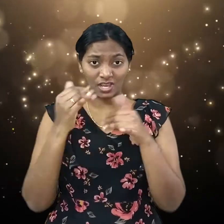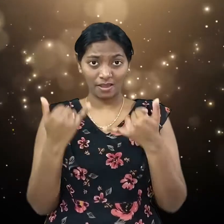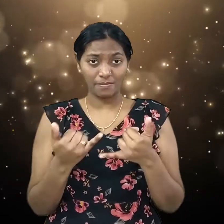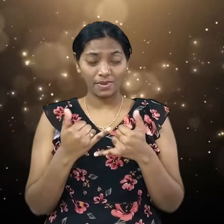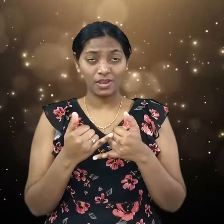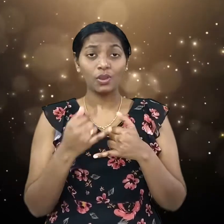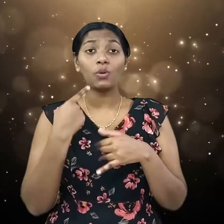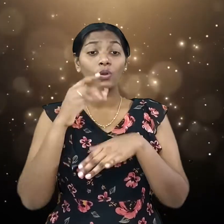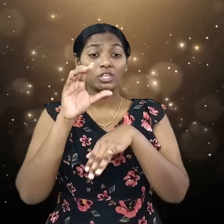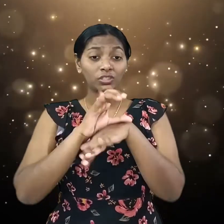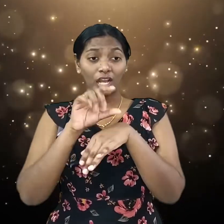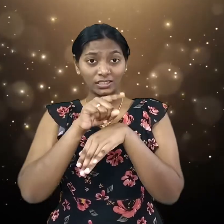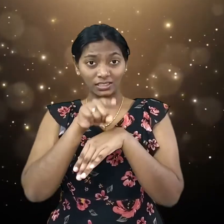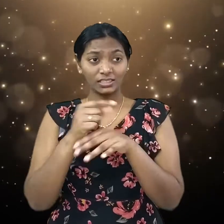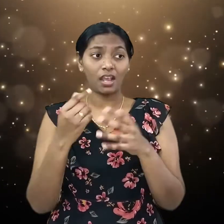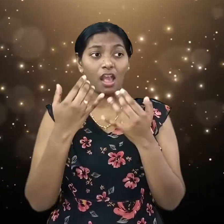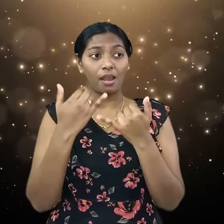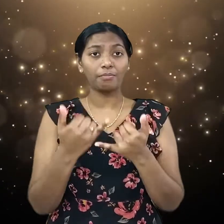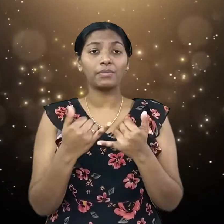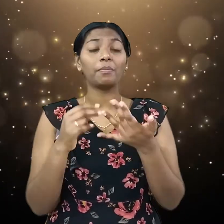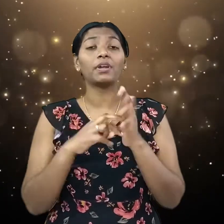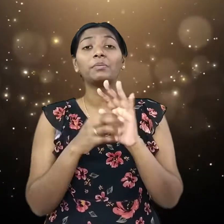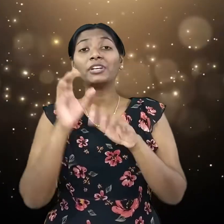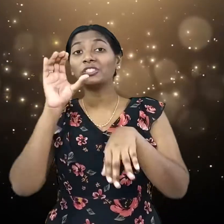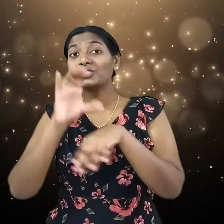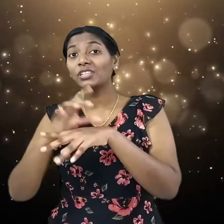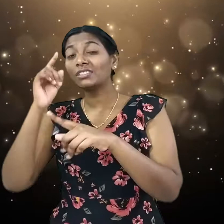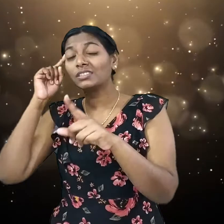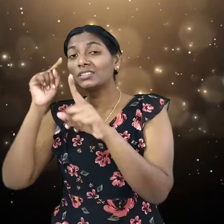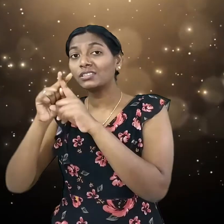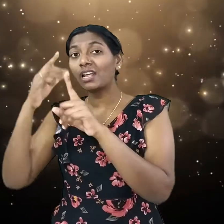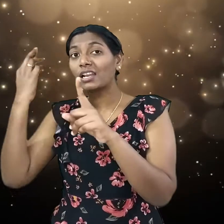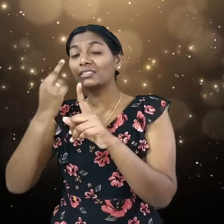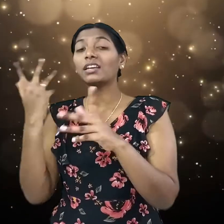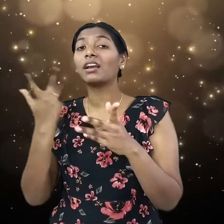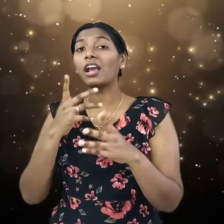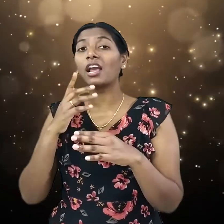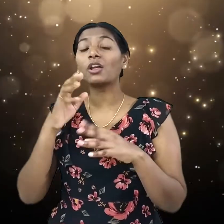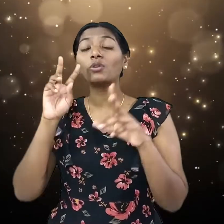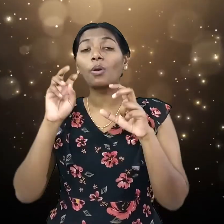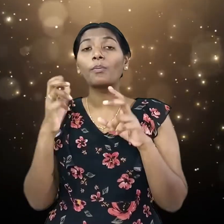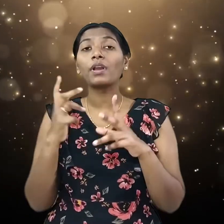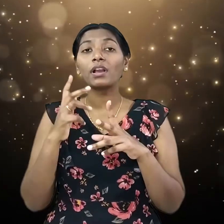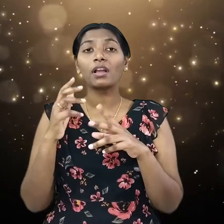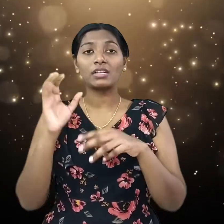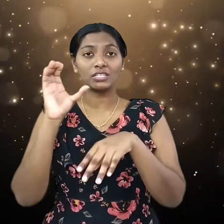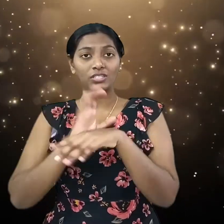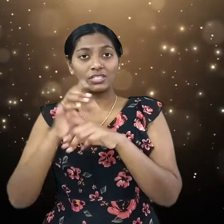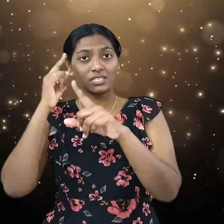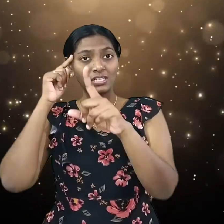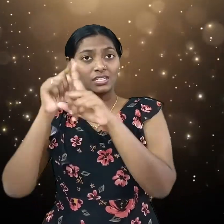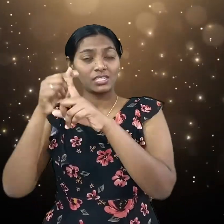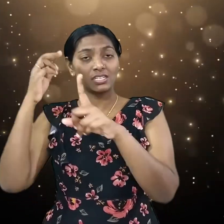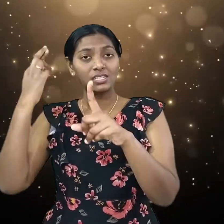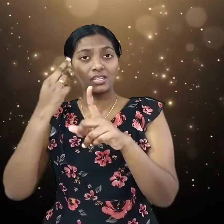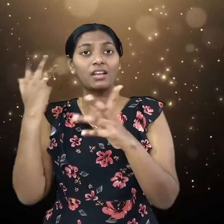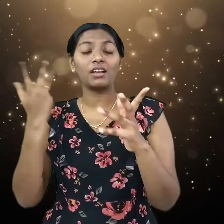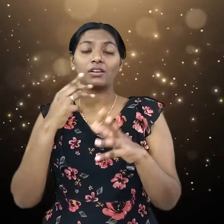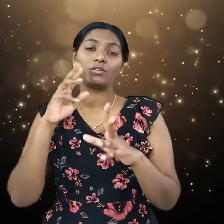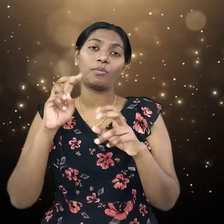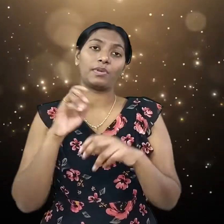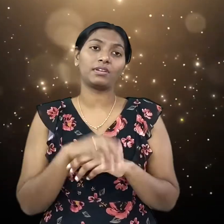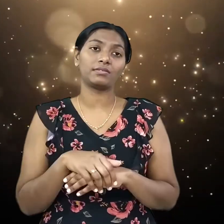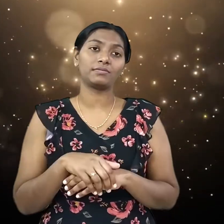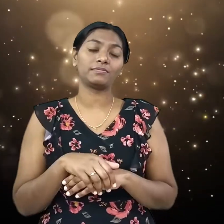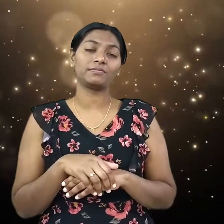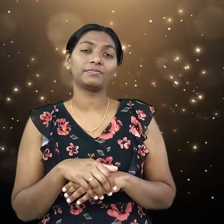अब किसके द्वारा? मैंने आपसे कहा था चर्च का मिशन और उद्देश्य। किसकी बात कर रहे हो? किसका